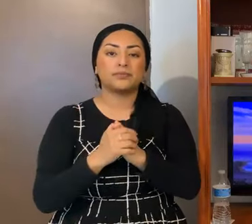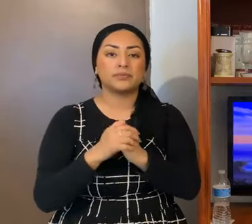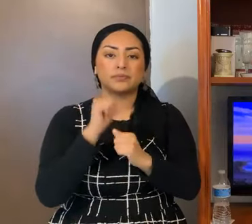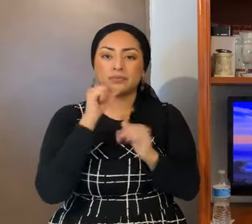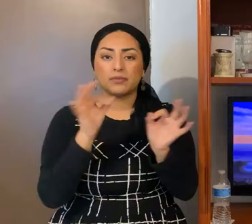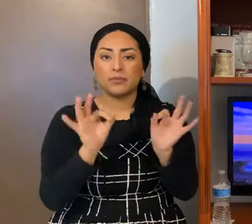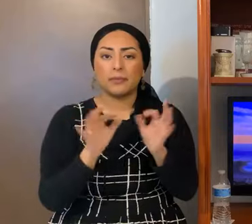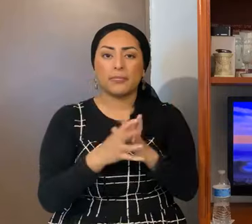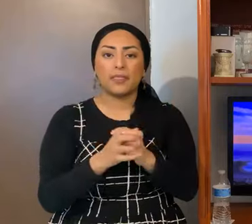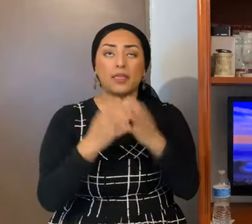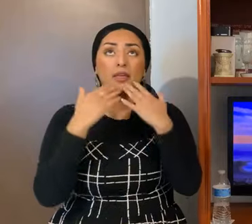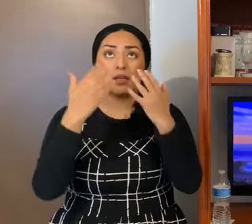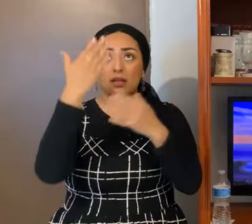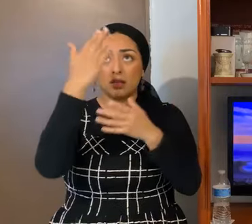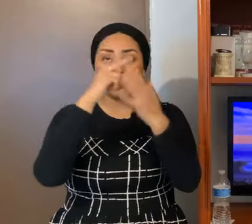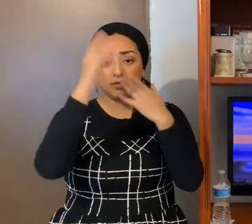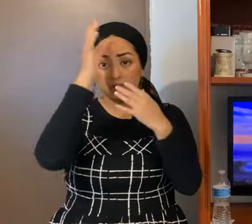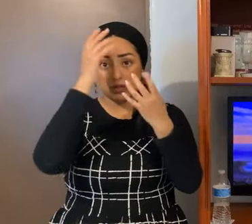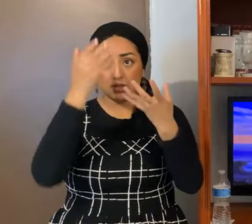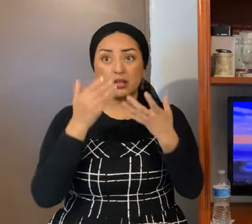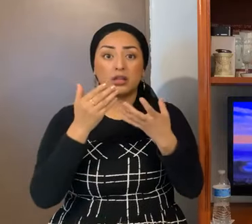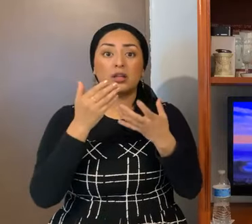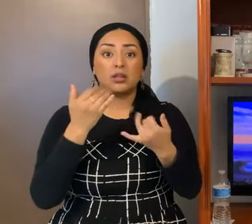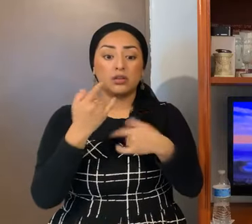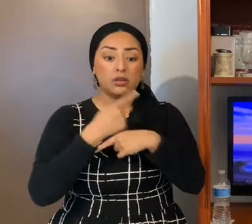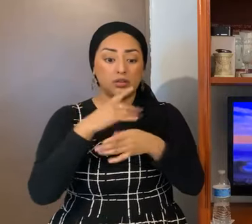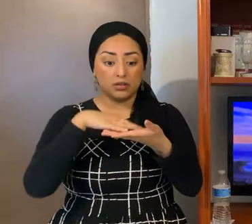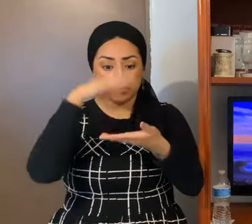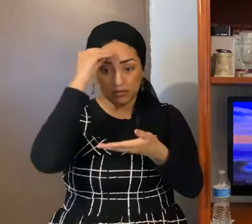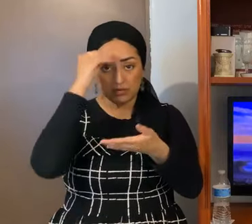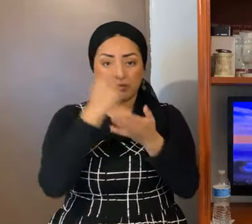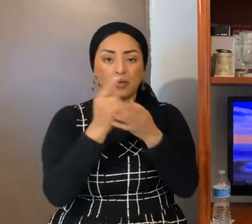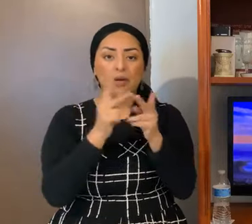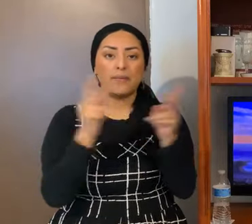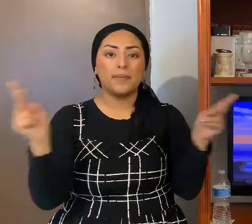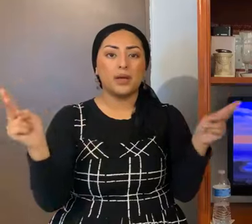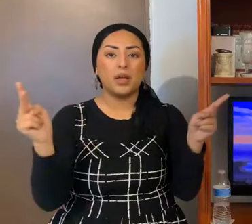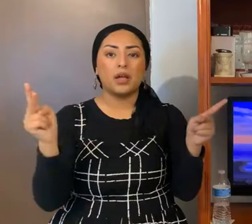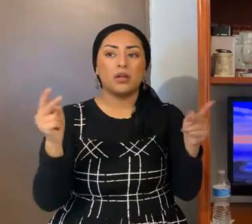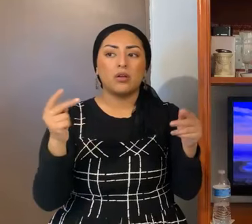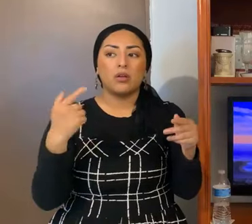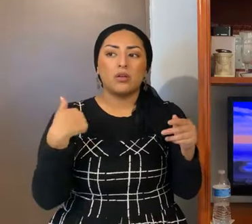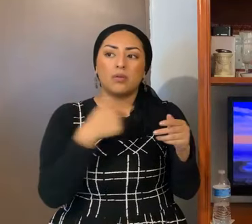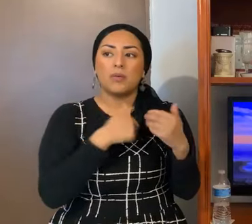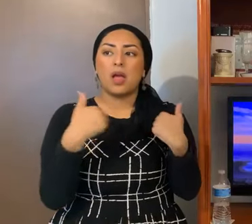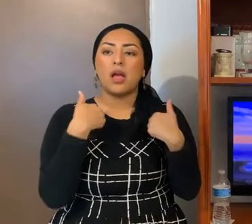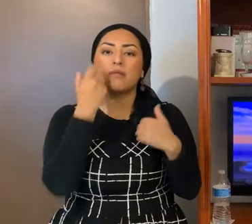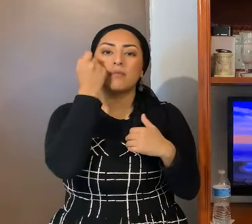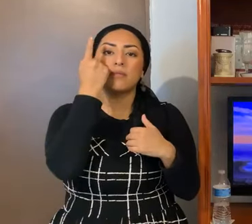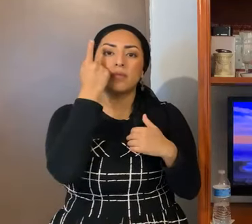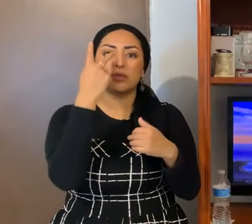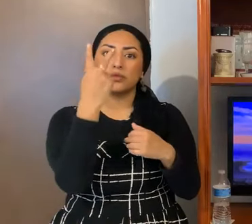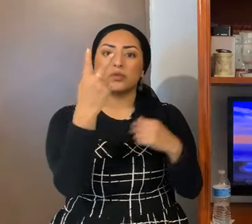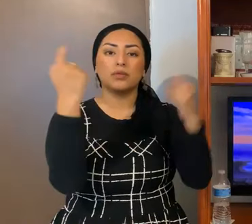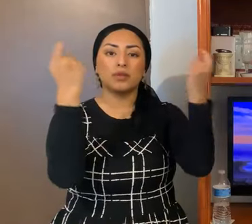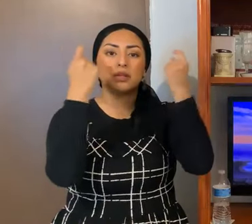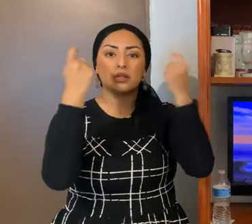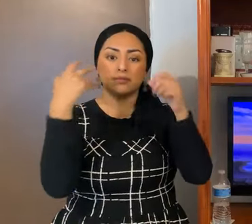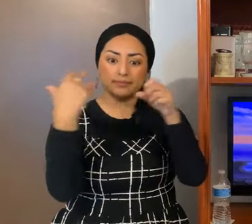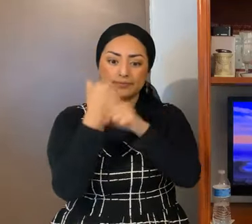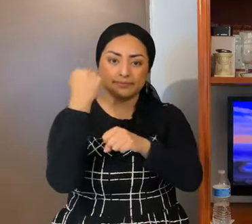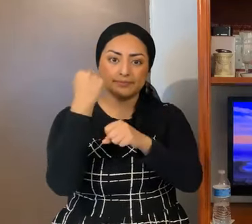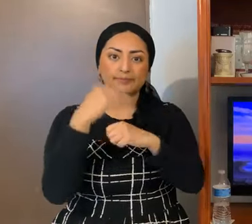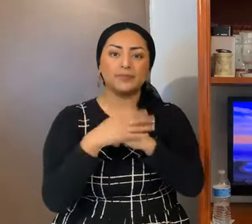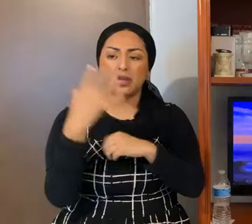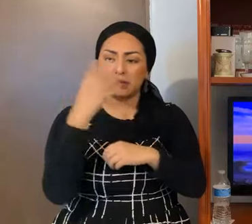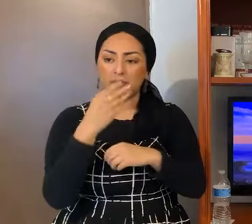es casualidad, gracias al Eterno que nos permite repasar esta parashá, para poder tener entendimiento de las dos fiestas y